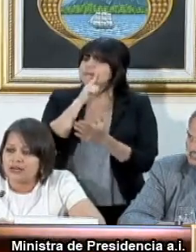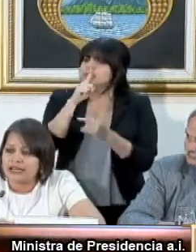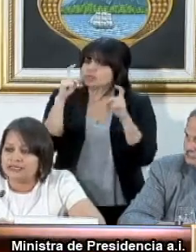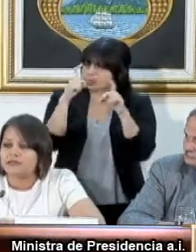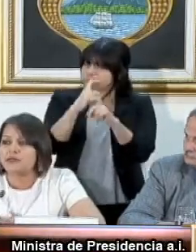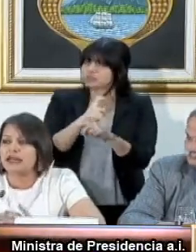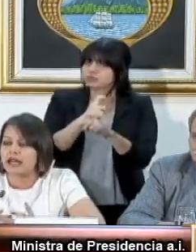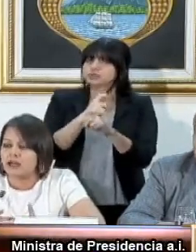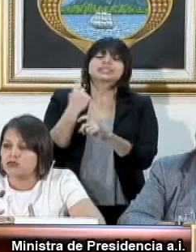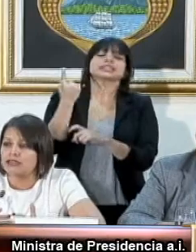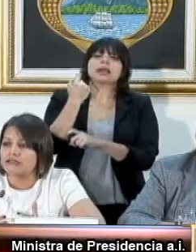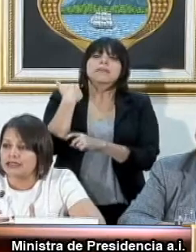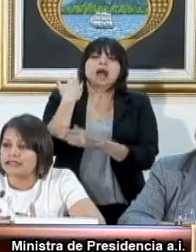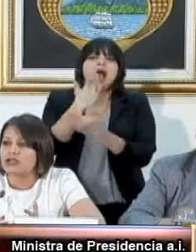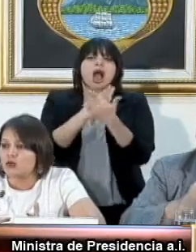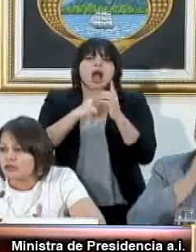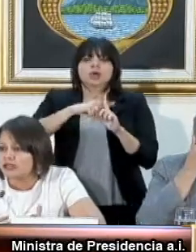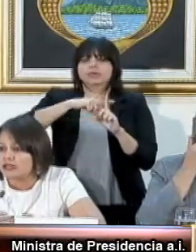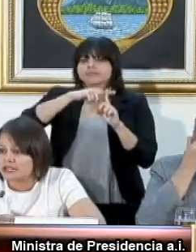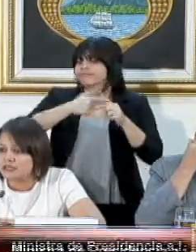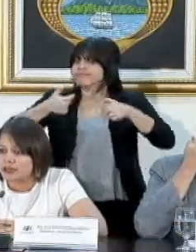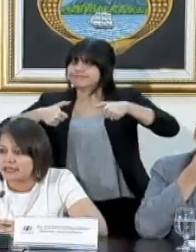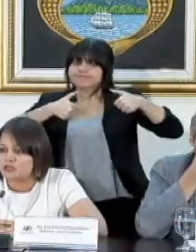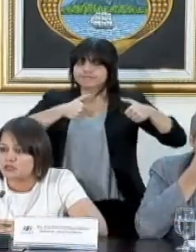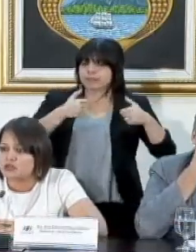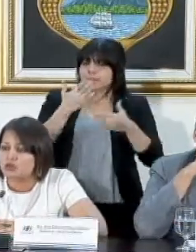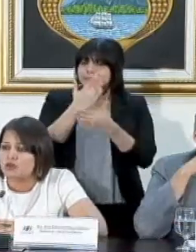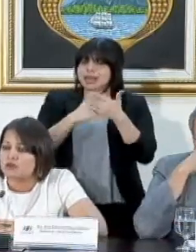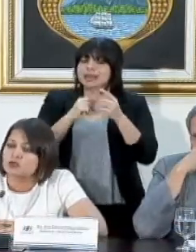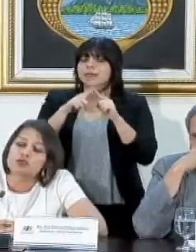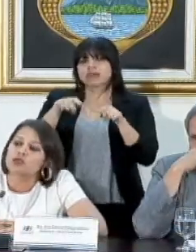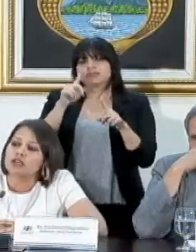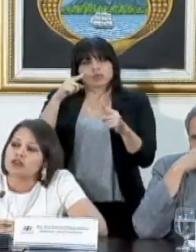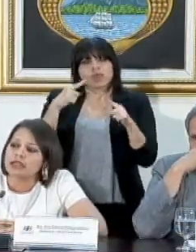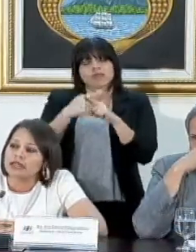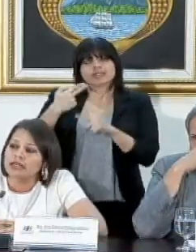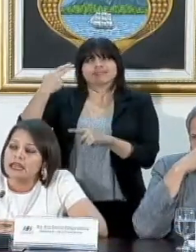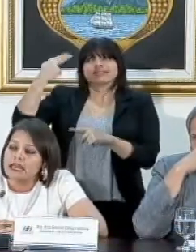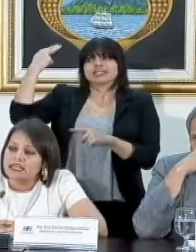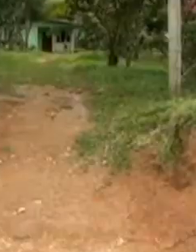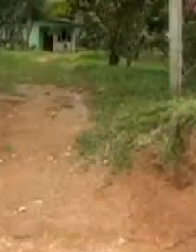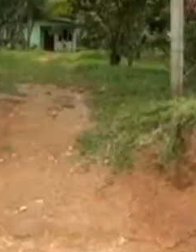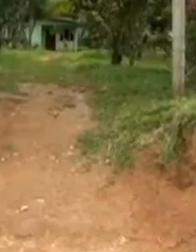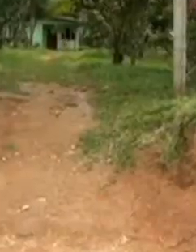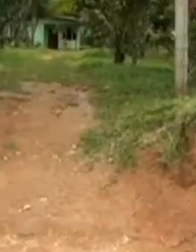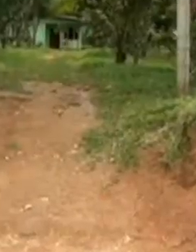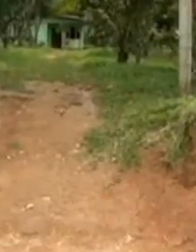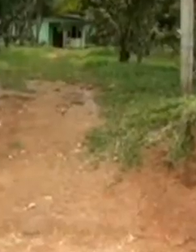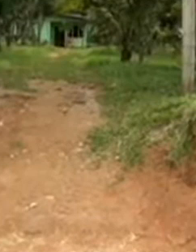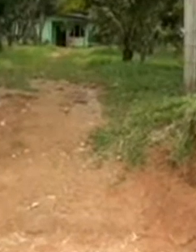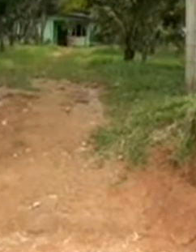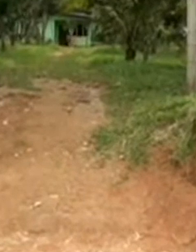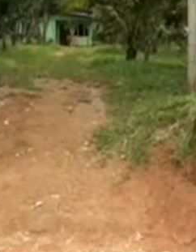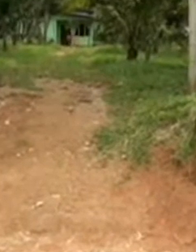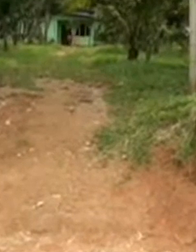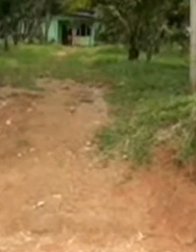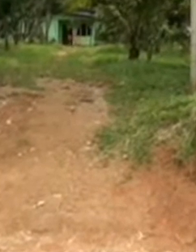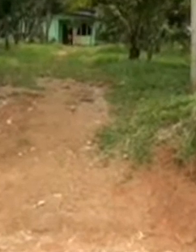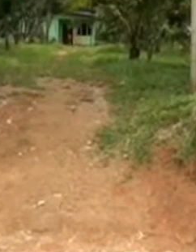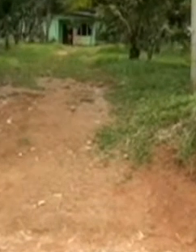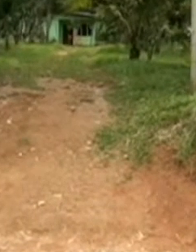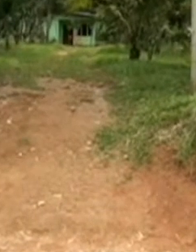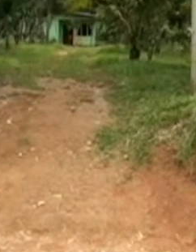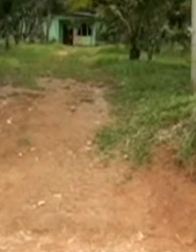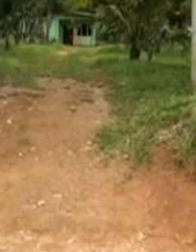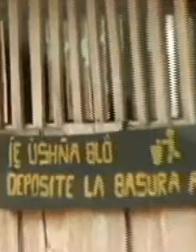bastante complejas. Siempre hay algún nivel de desacuerdo entre las partes, pues es un conflicto histórico que tiene ya más de 50 años y que no se